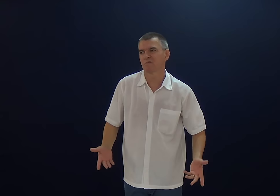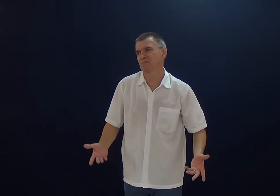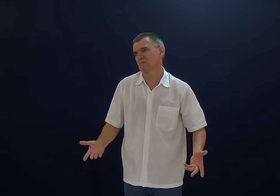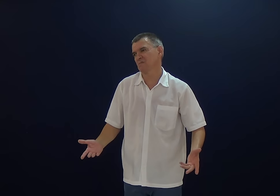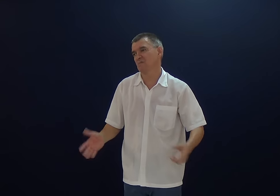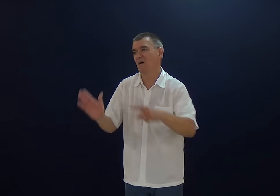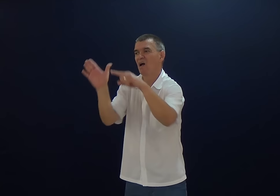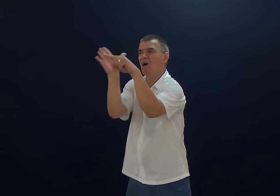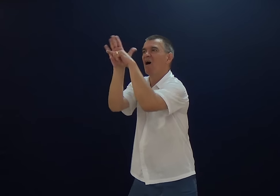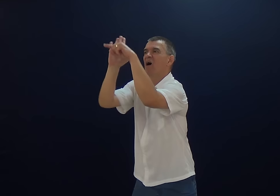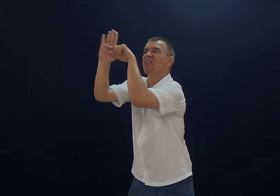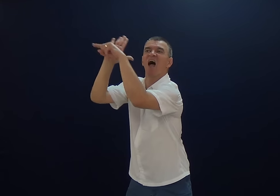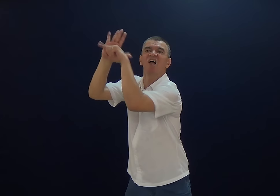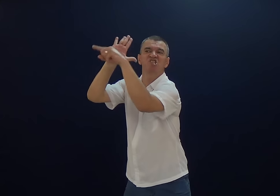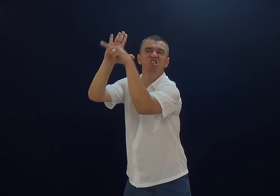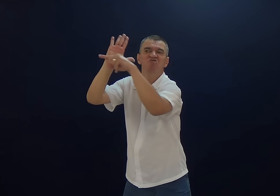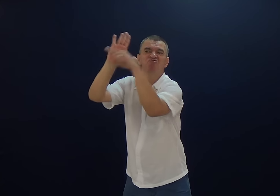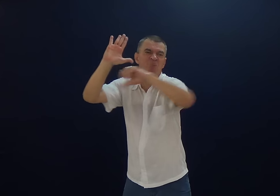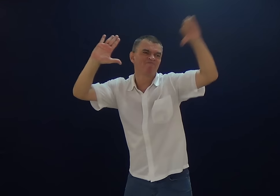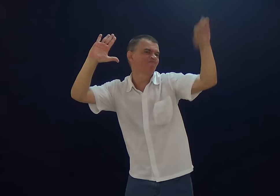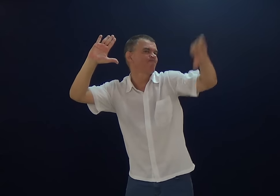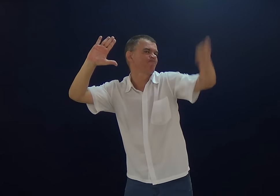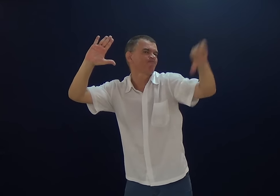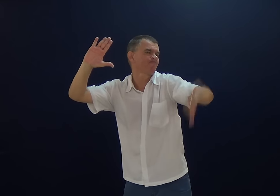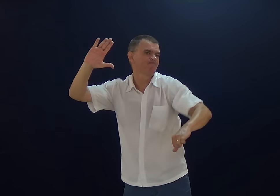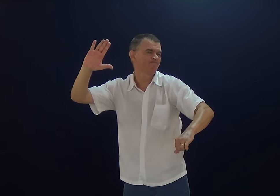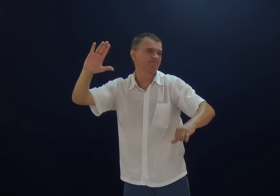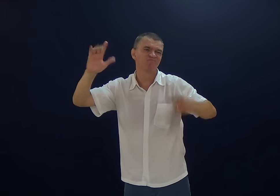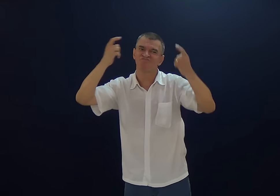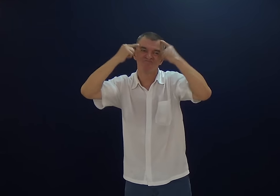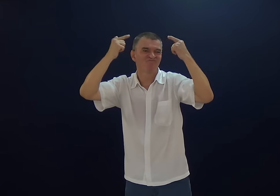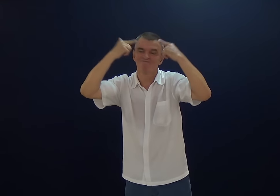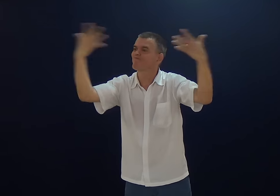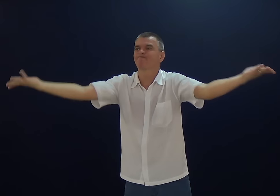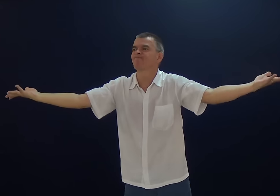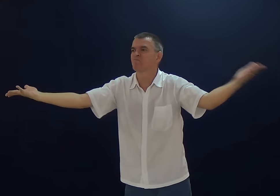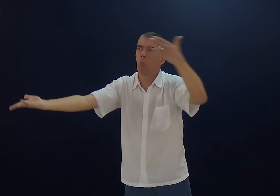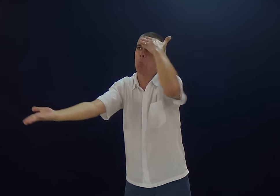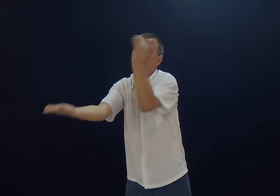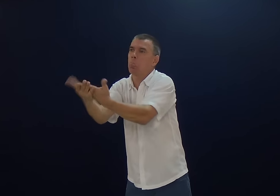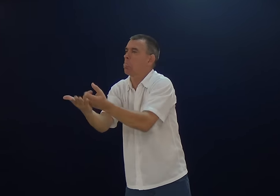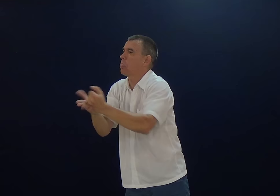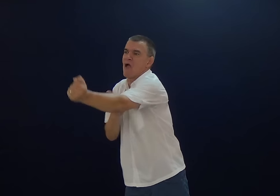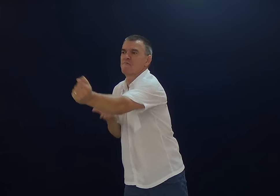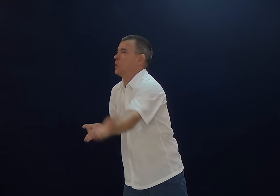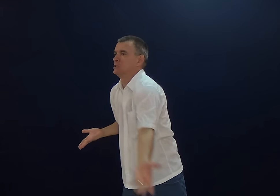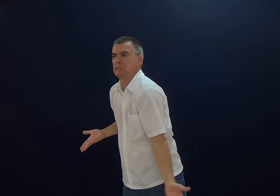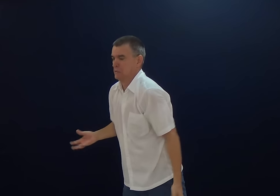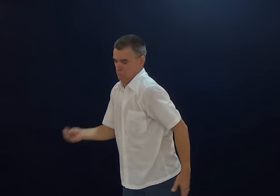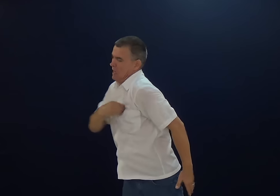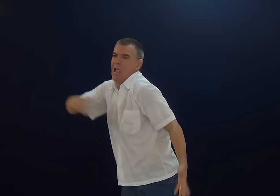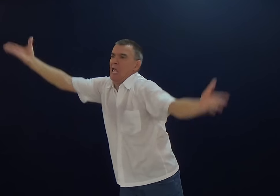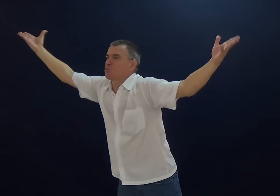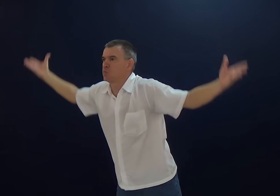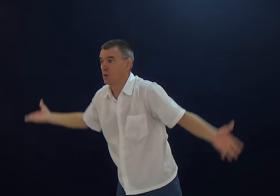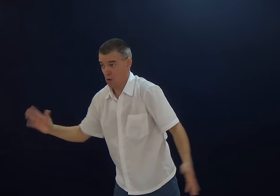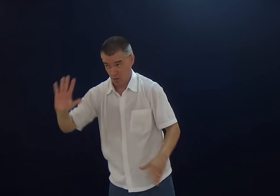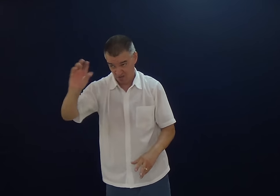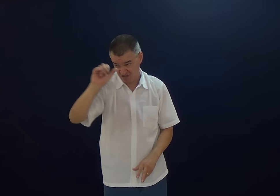falou me transformou foi num bobo porque eu dei atenção a ela Então a nossa mente às vezes não evolui não